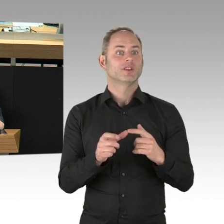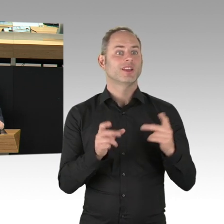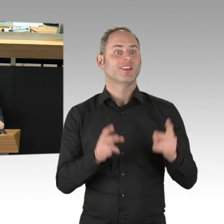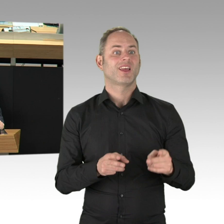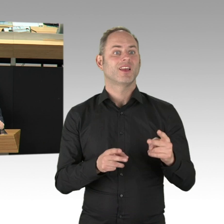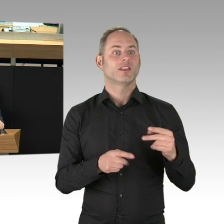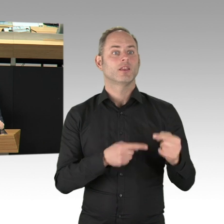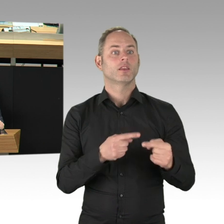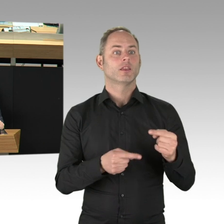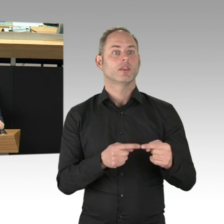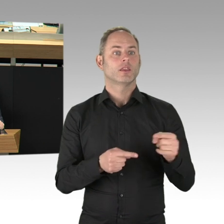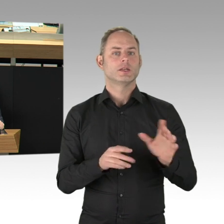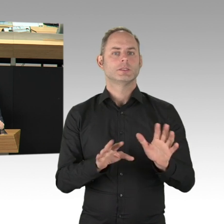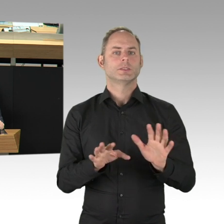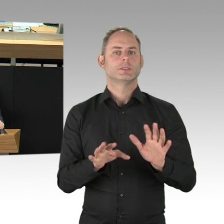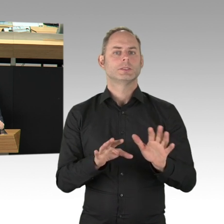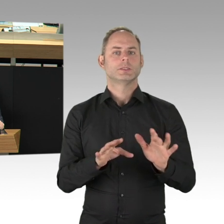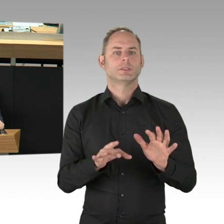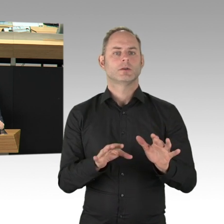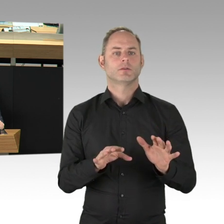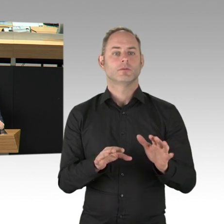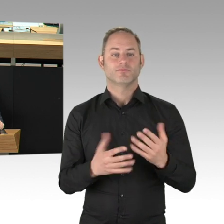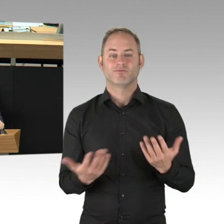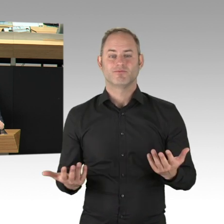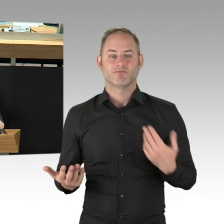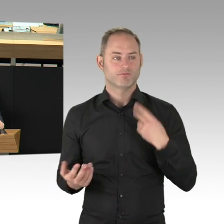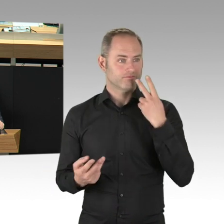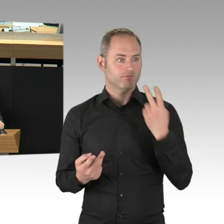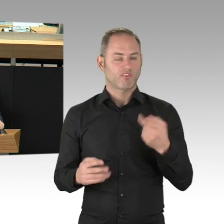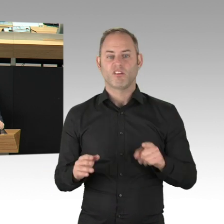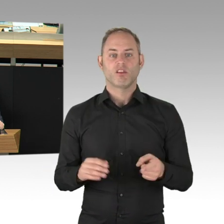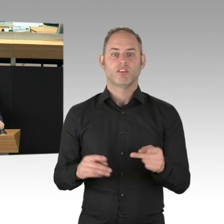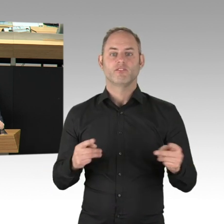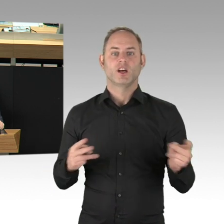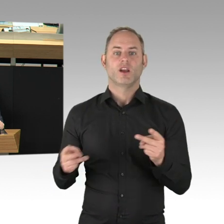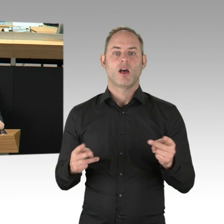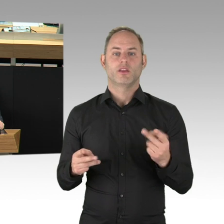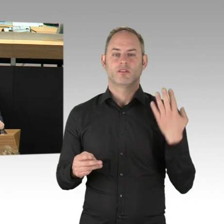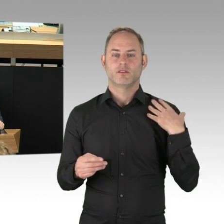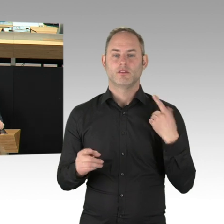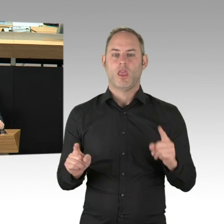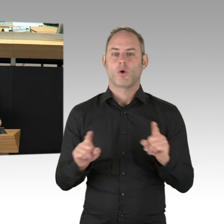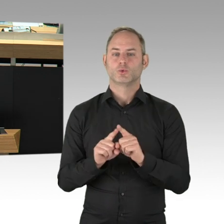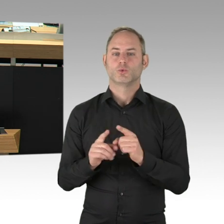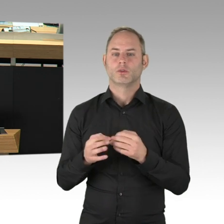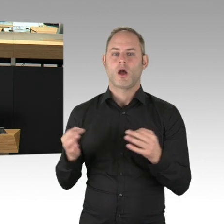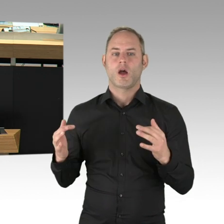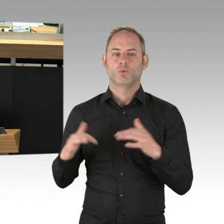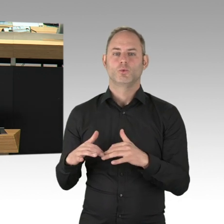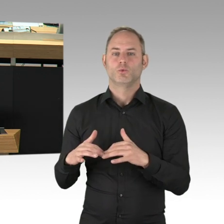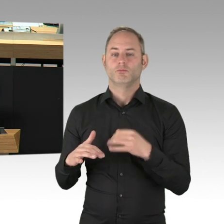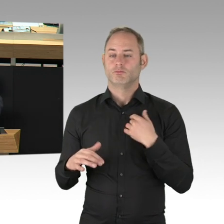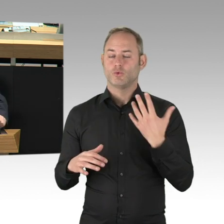des industriellen Massenmordes an Juden, in vollkommener Geschichtsvergessenheit zur Diskreditierung der AfD